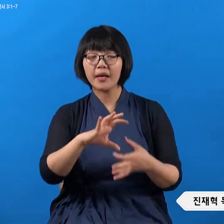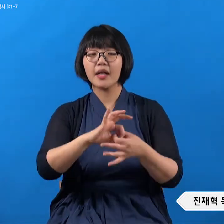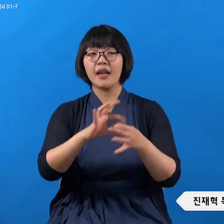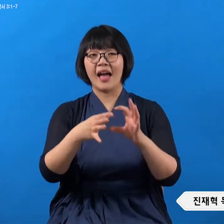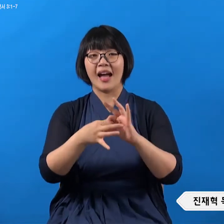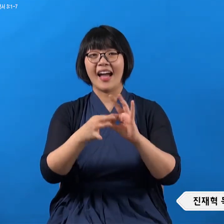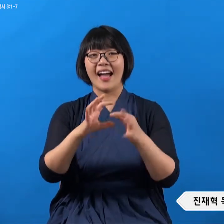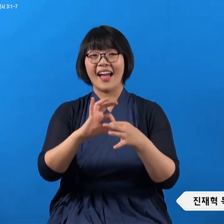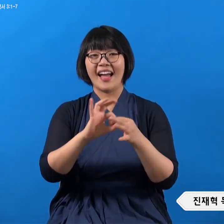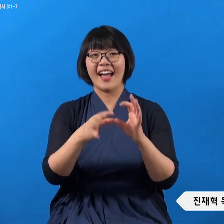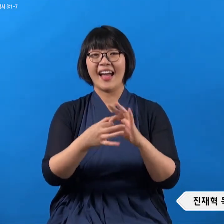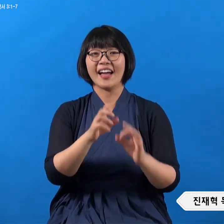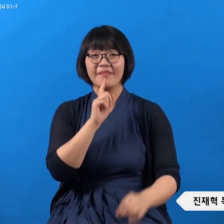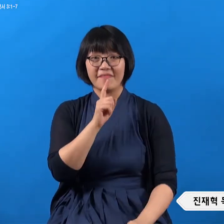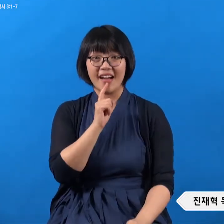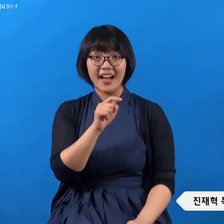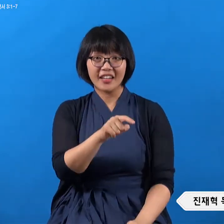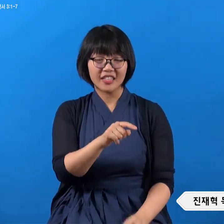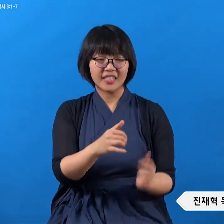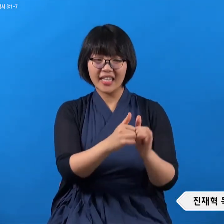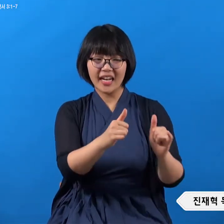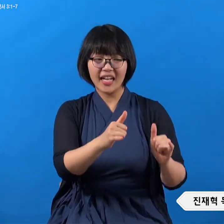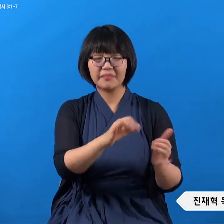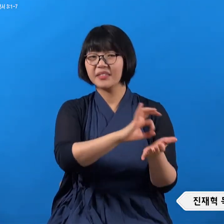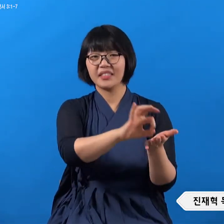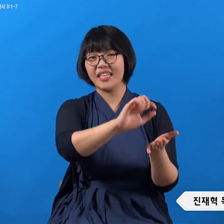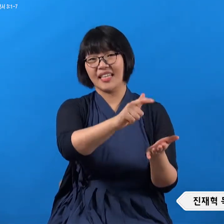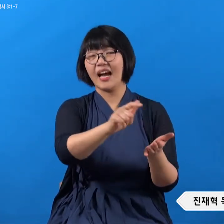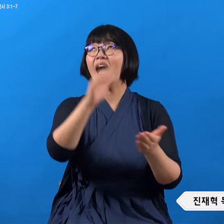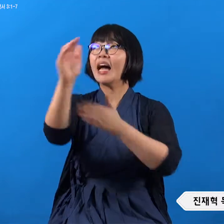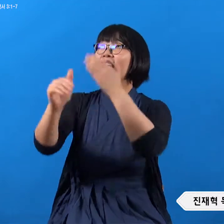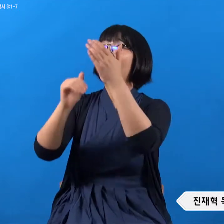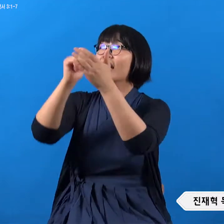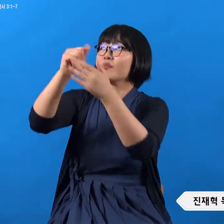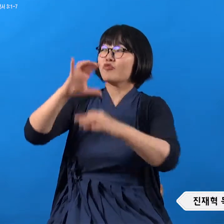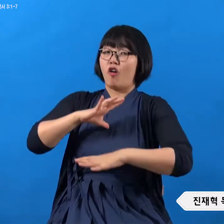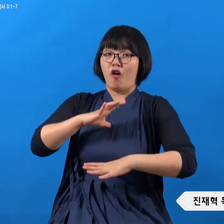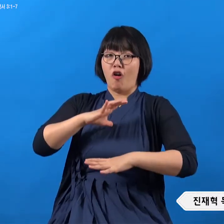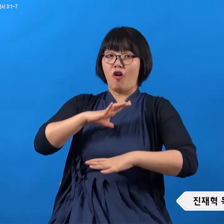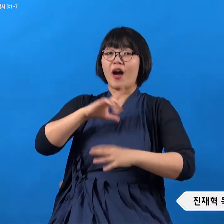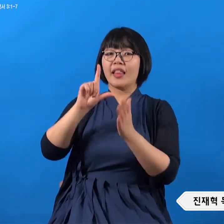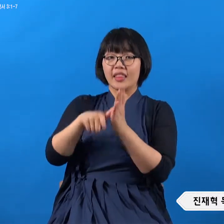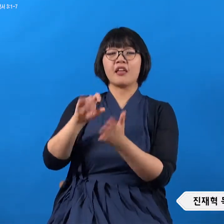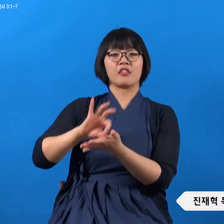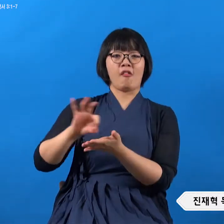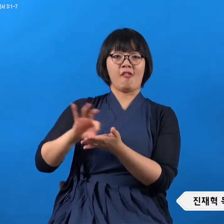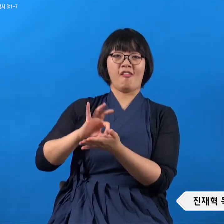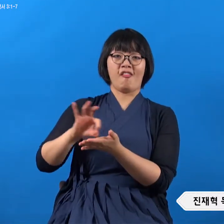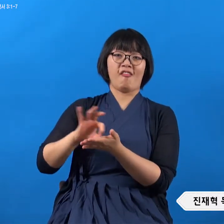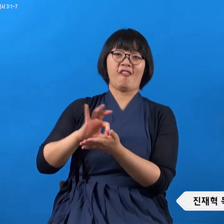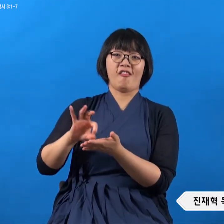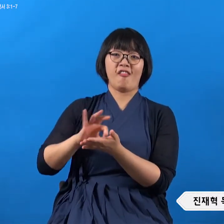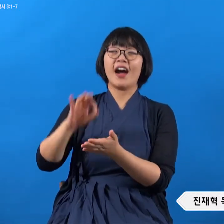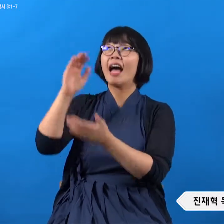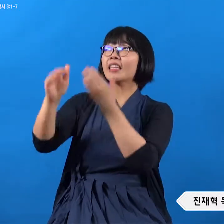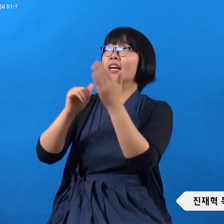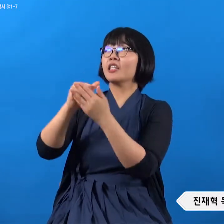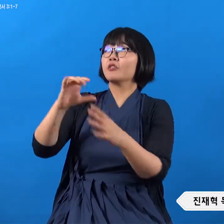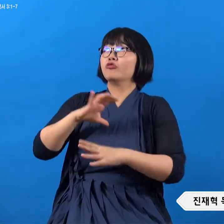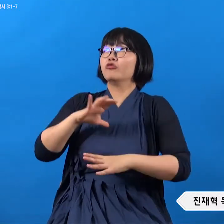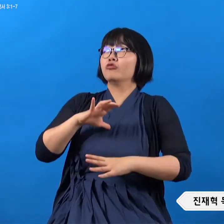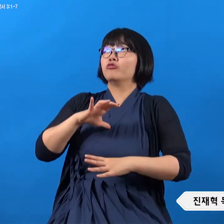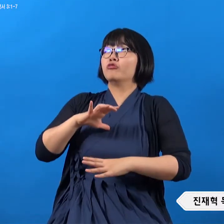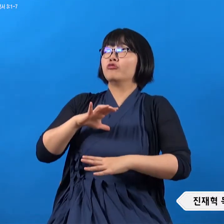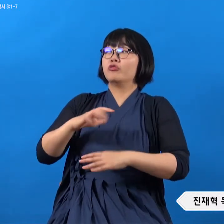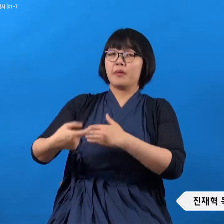헬라어 단어는 하나님에게 사용된 단어입니다. 남편을 두려워하는 것이 아니라 하나님을